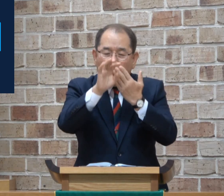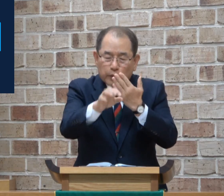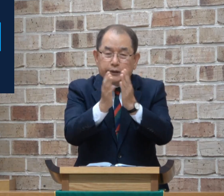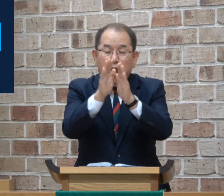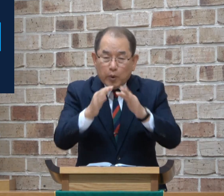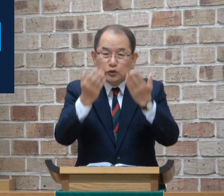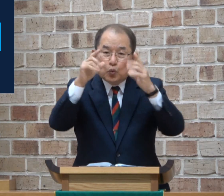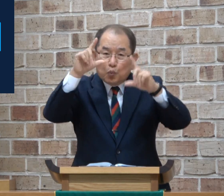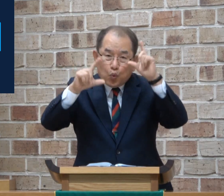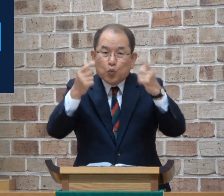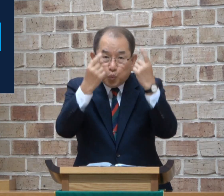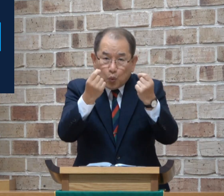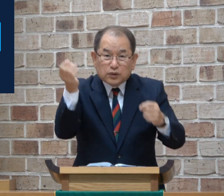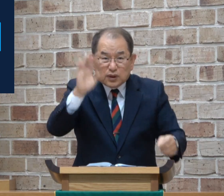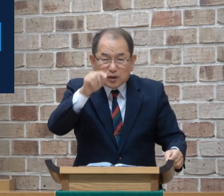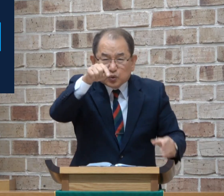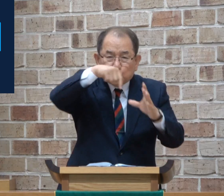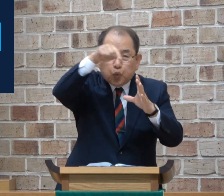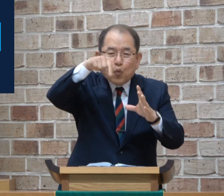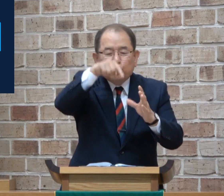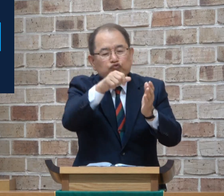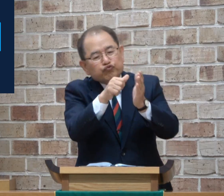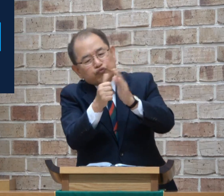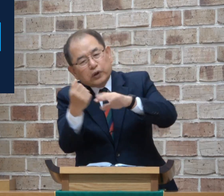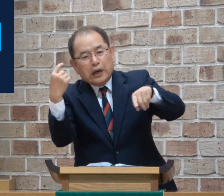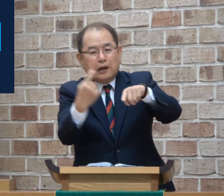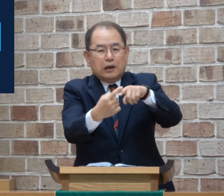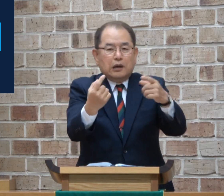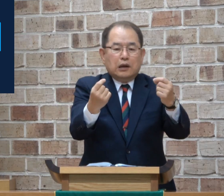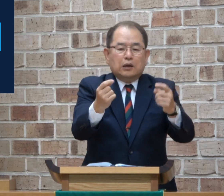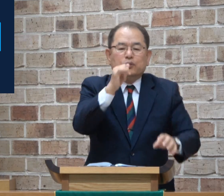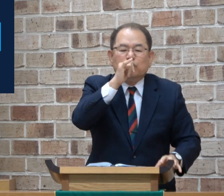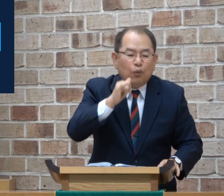똑같지만 예배가 생명력이 없다는 것입니다.